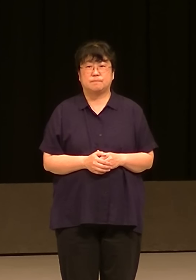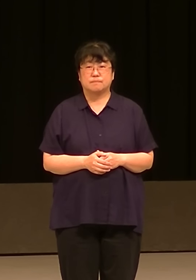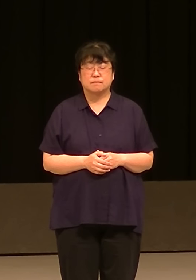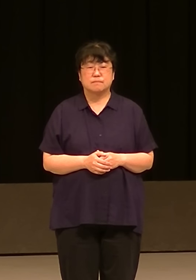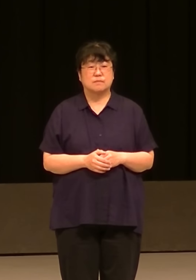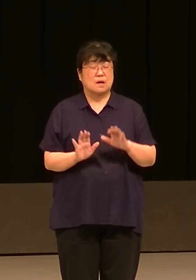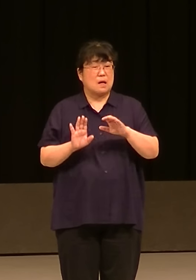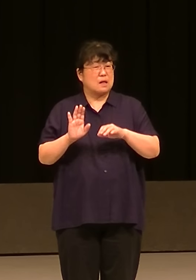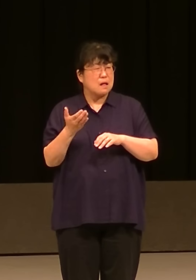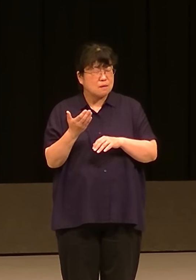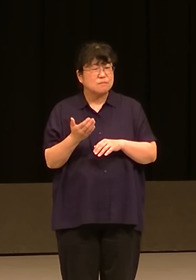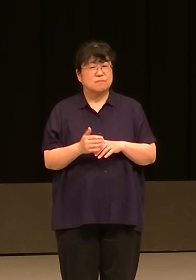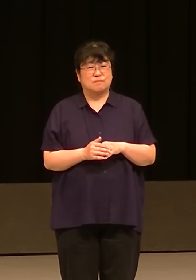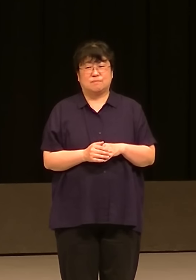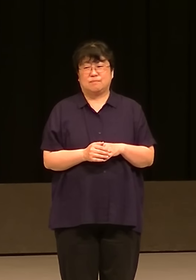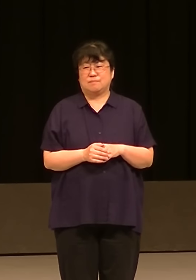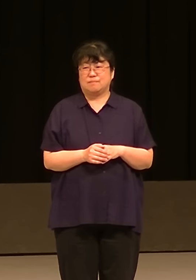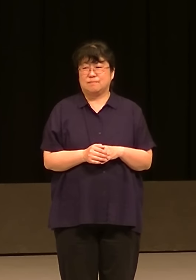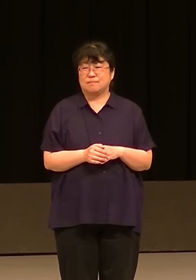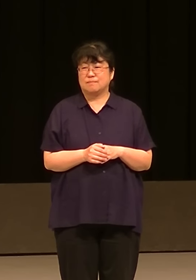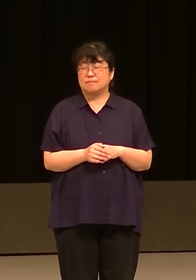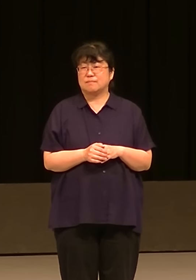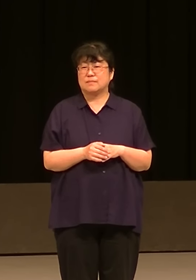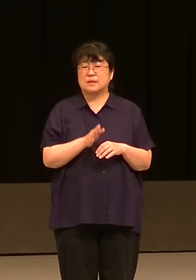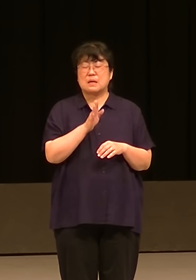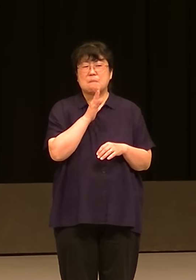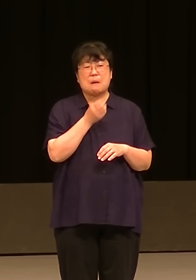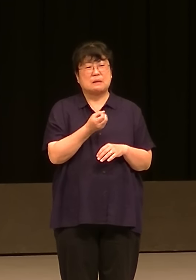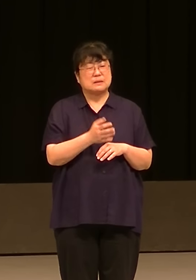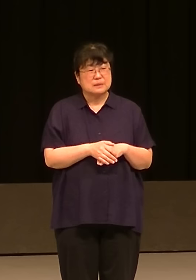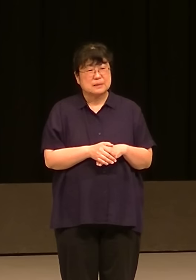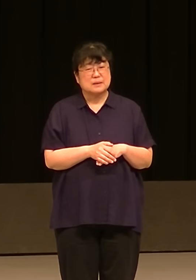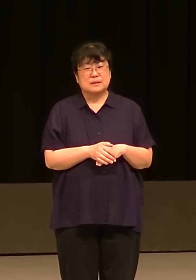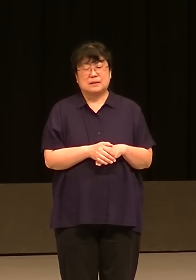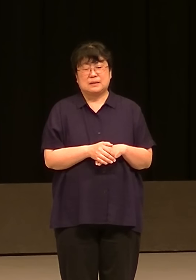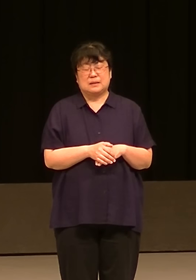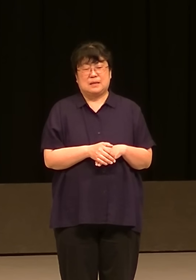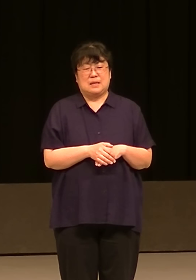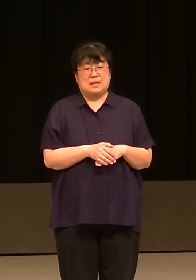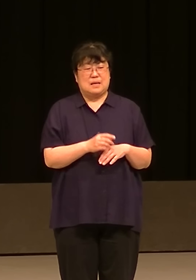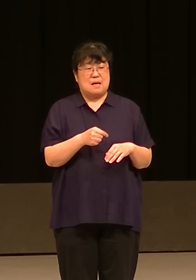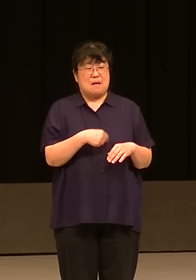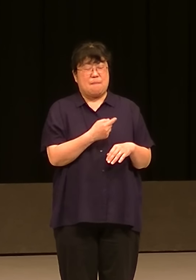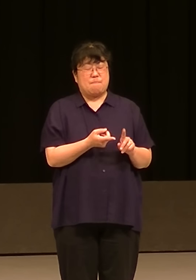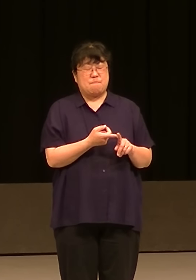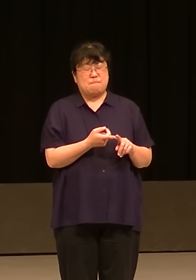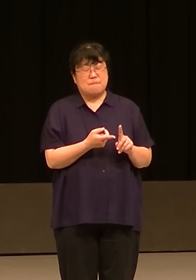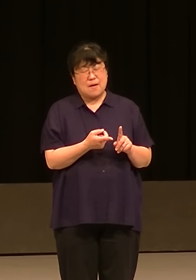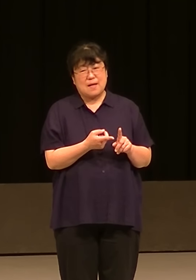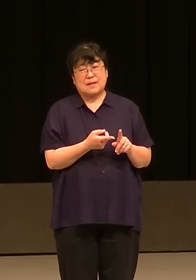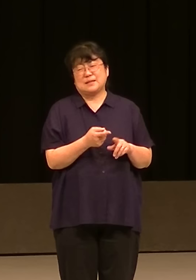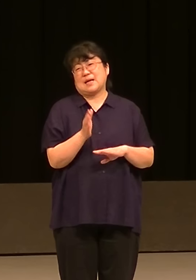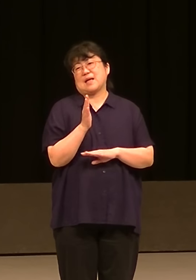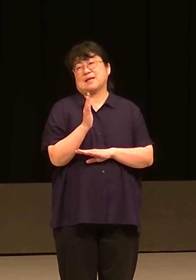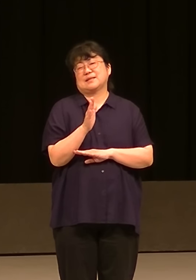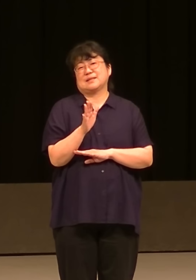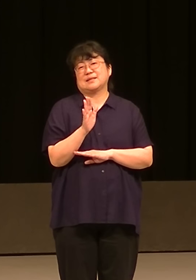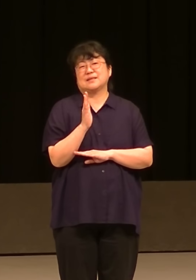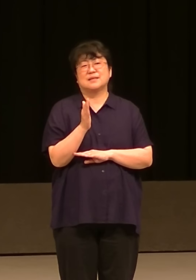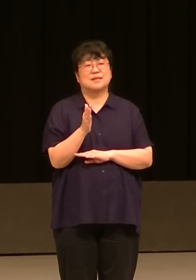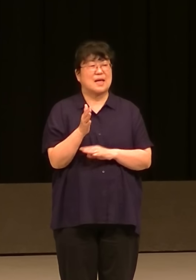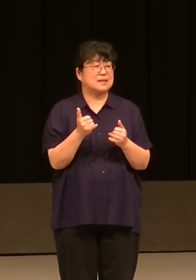ところがところが、その実に不心得な日本の政治家たち